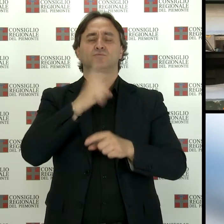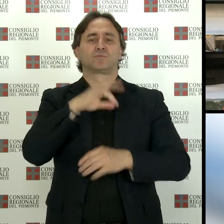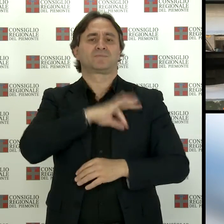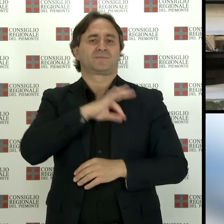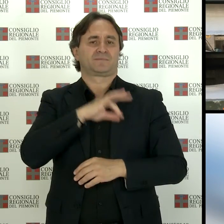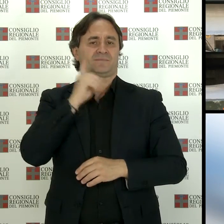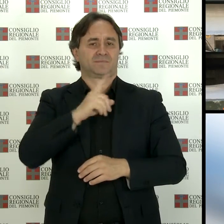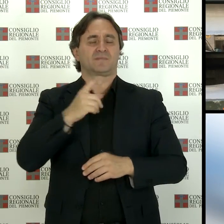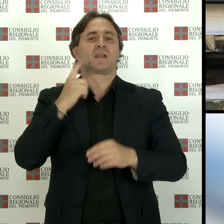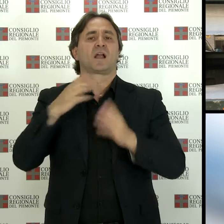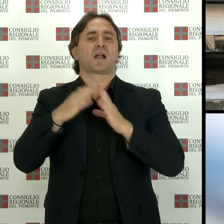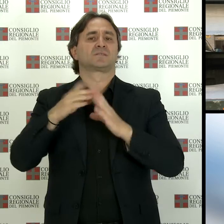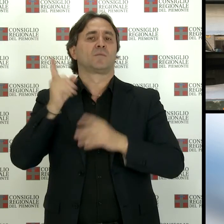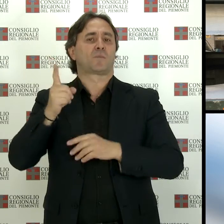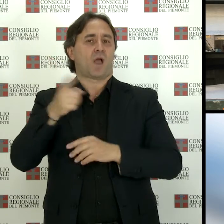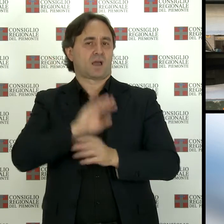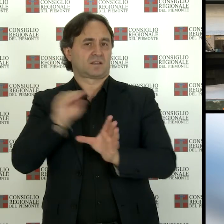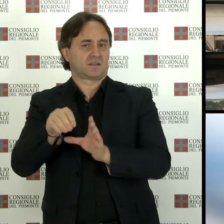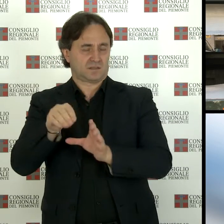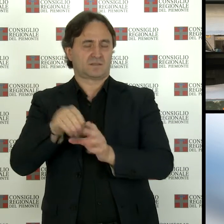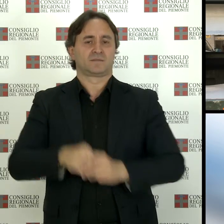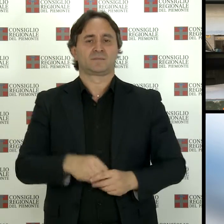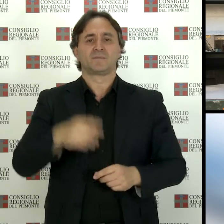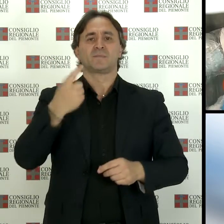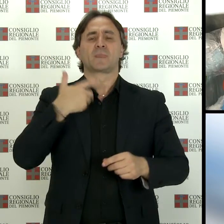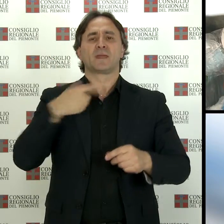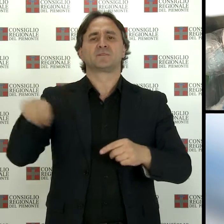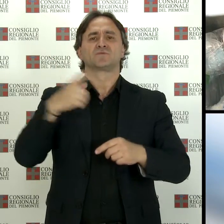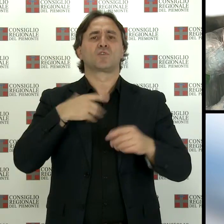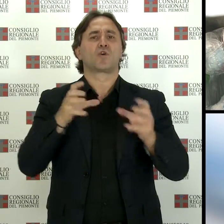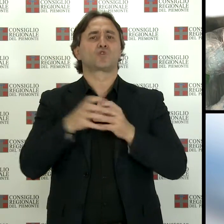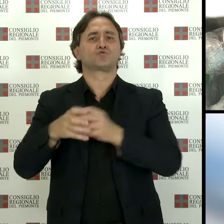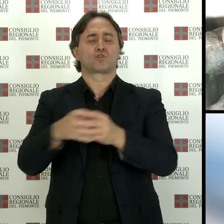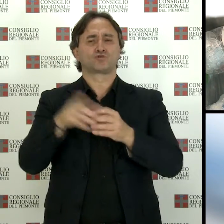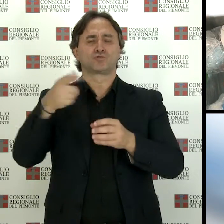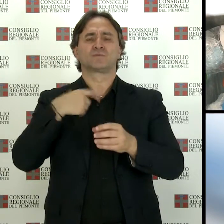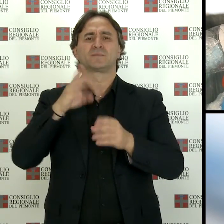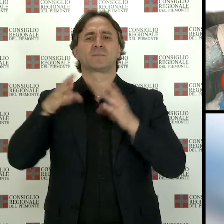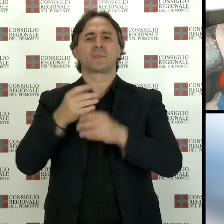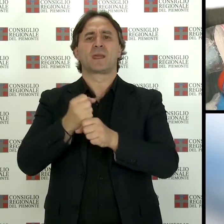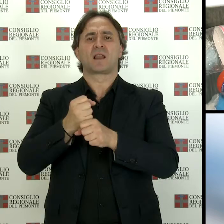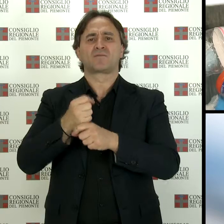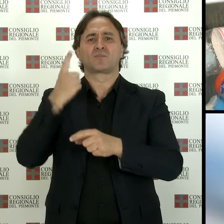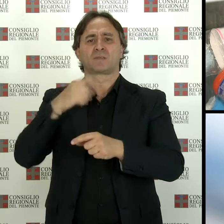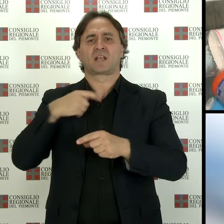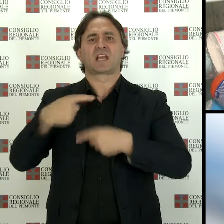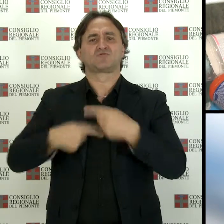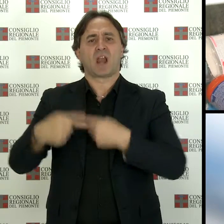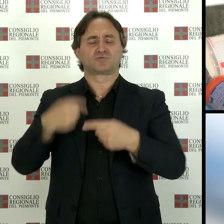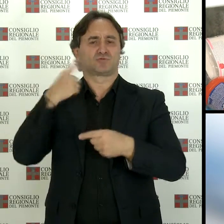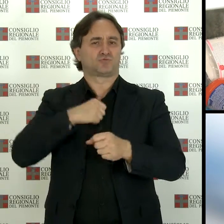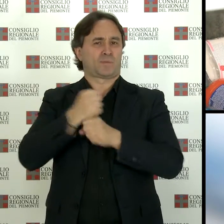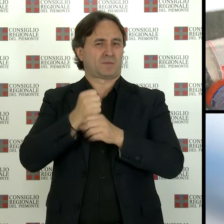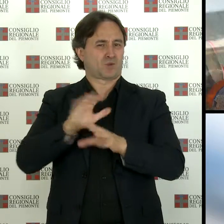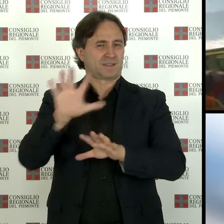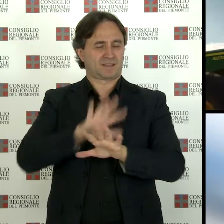La Commissione Ambiente ha audito i rappresentanti di alcuni consorzi che si occupano di riciclaggio e recupero imballaggi sul territorio